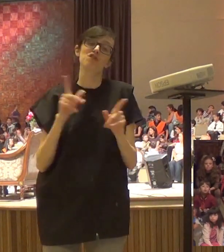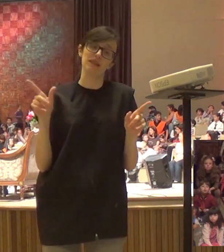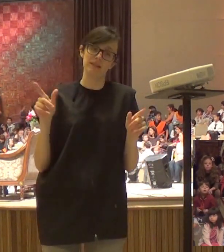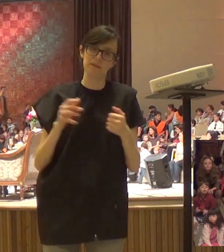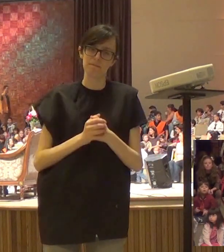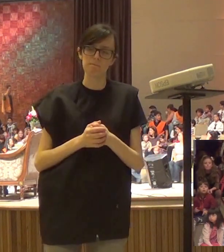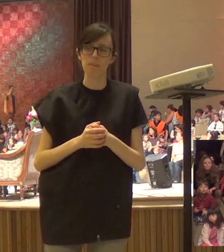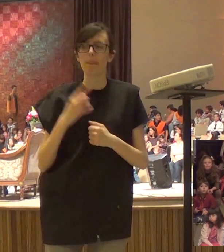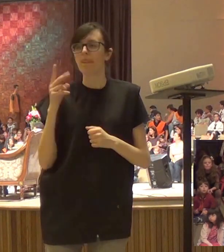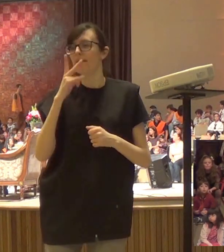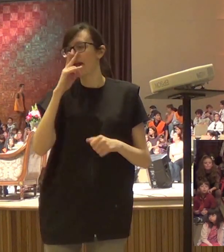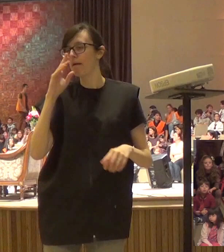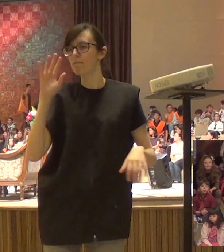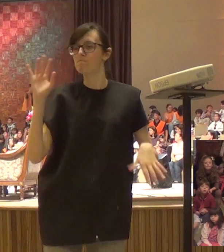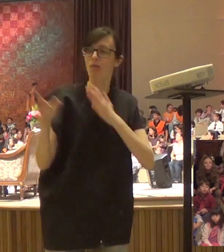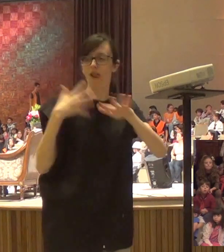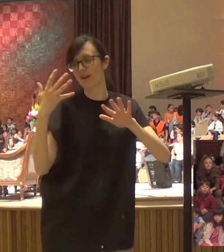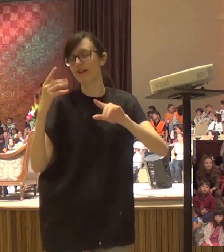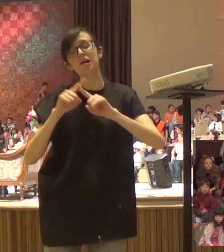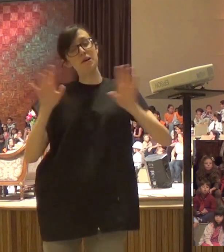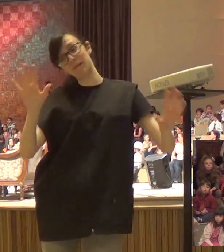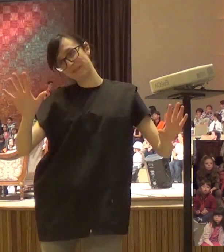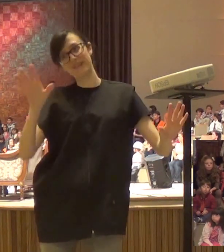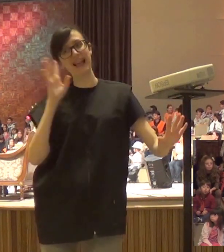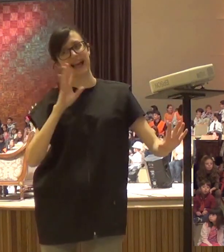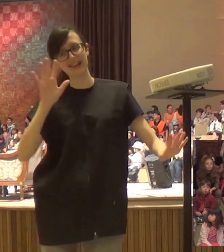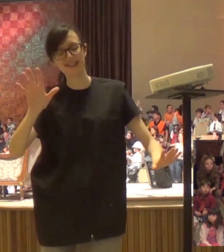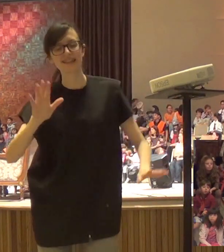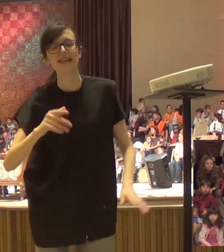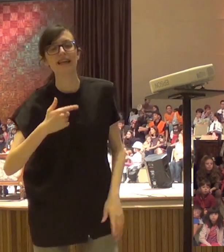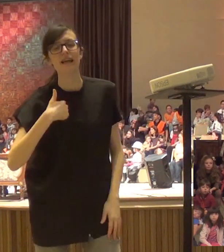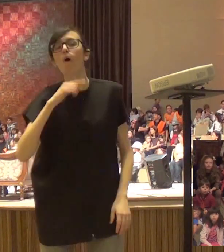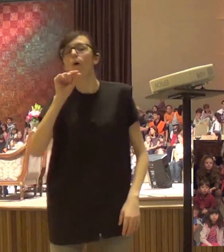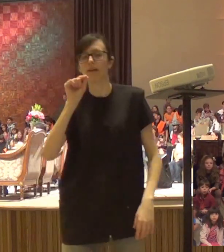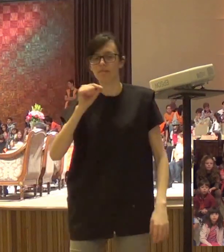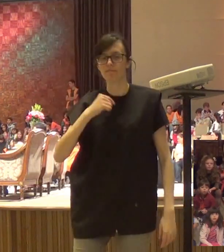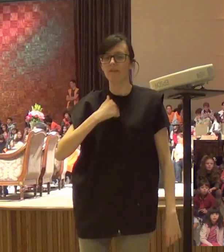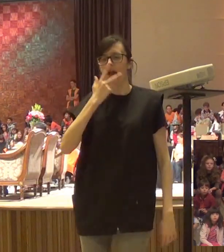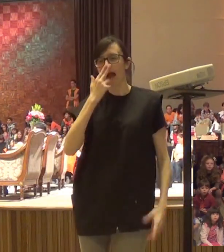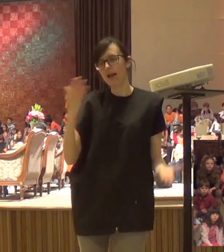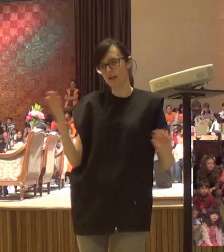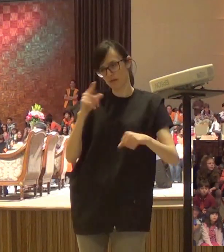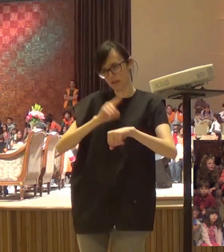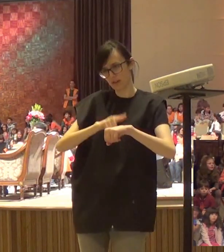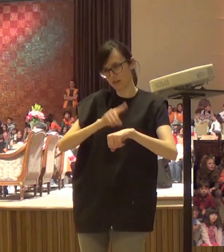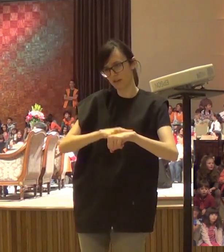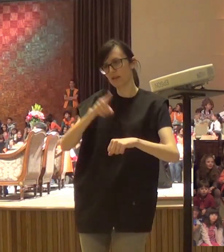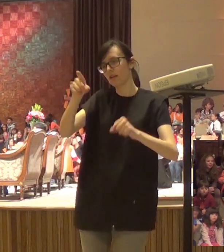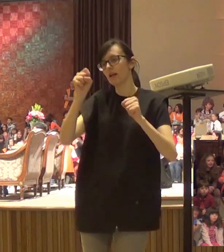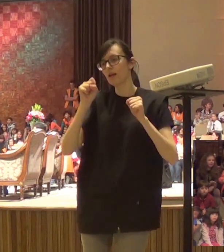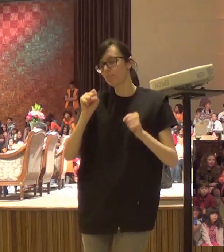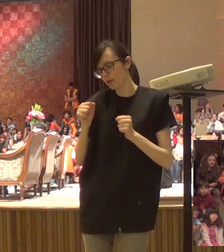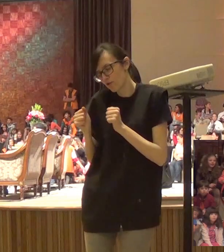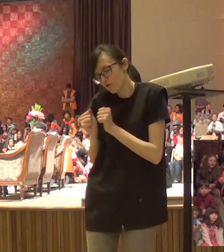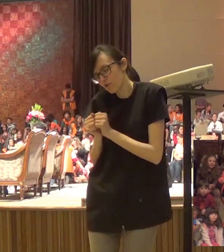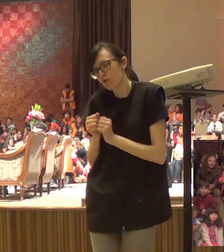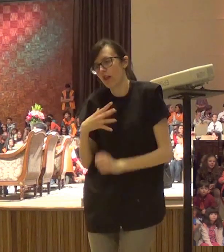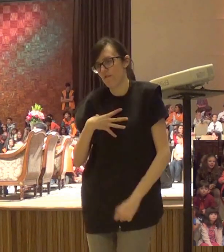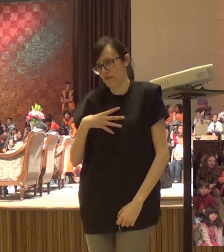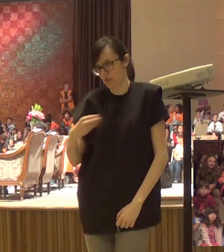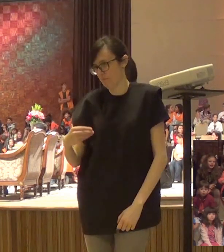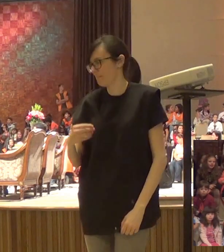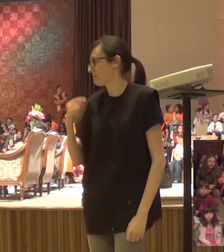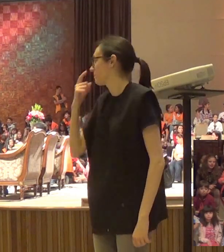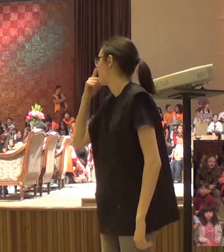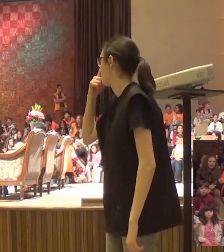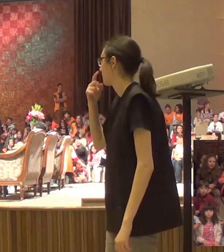fazer uma baguncinha aqui, mas vai valer a pena, porque eu queria que você terminasse esse tempo você abençoando a vida do seu filho de pertinho.